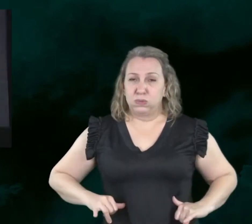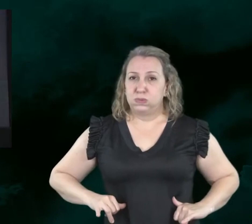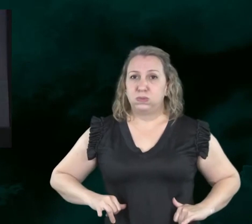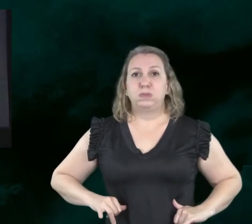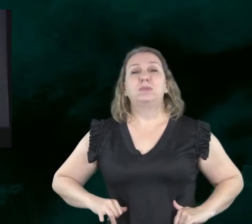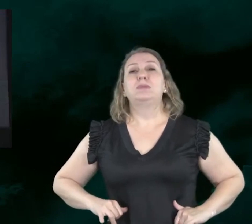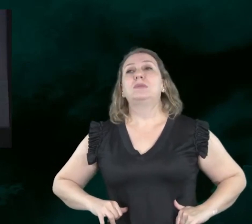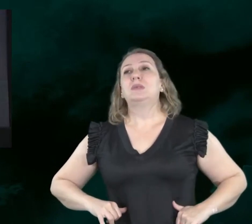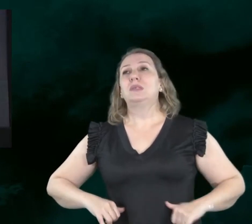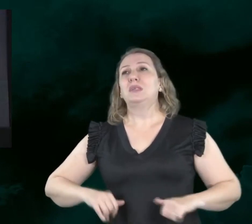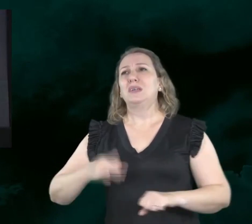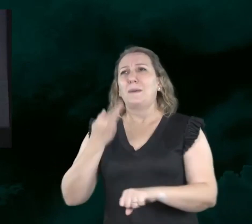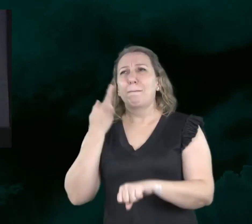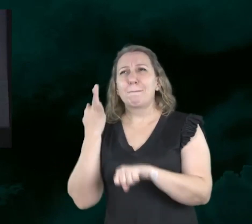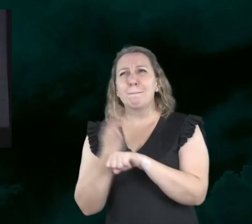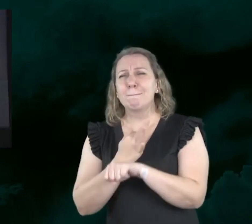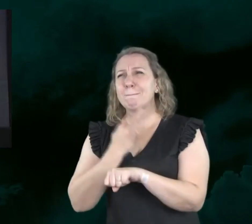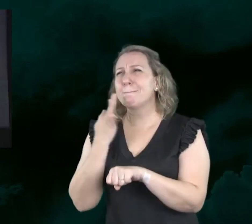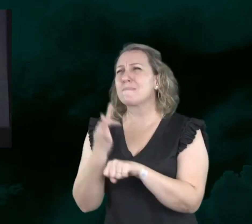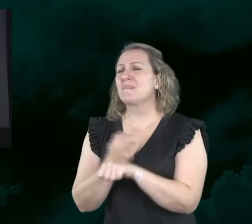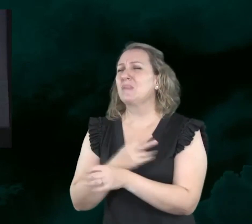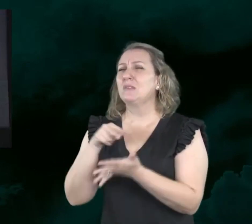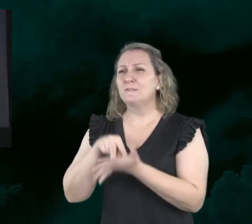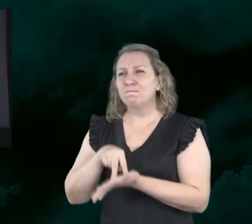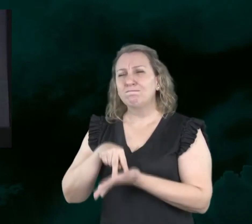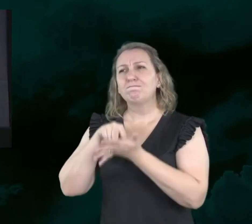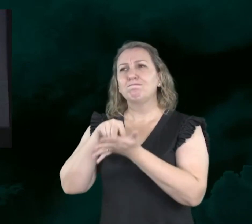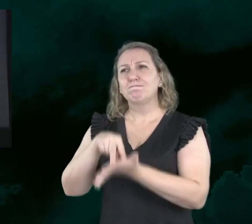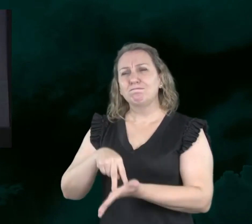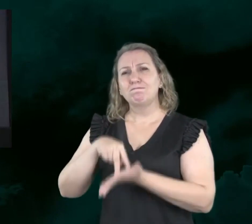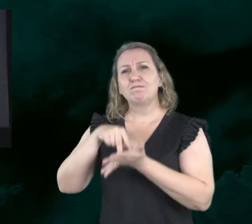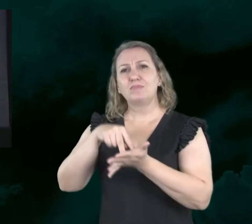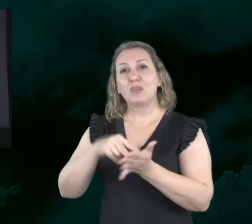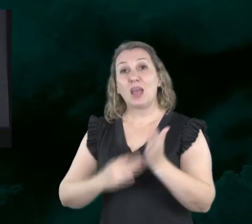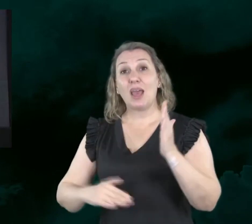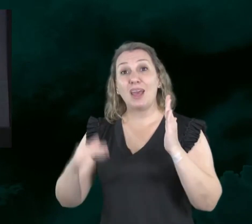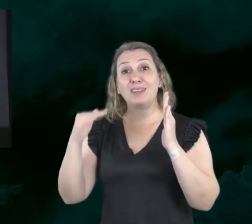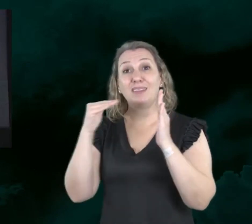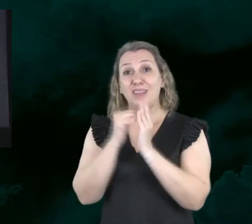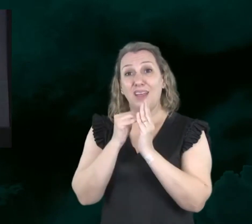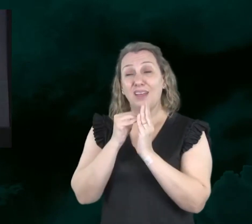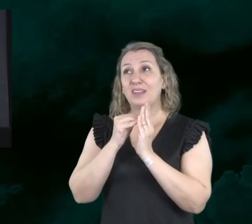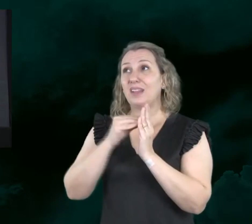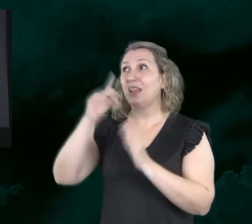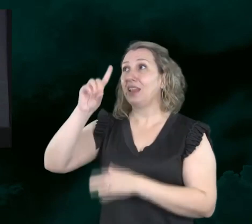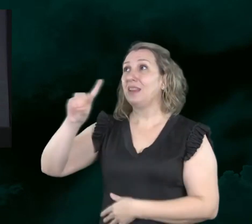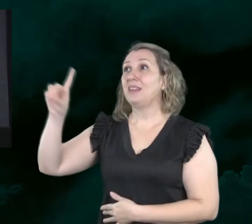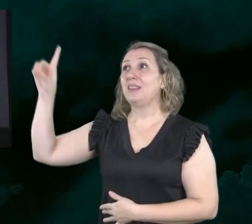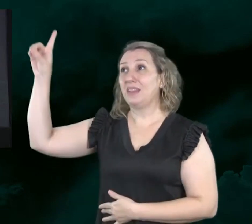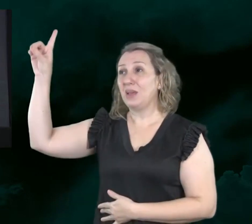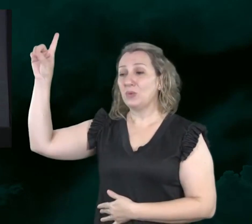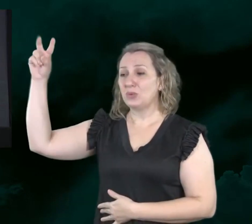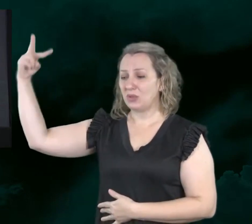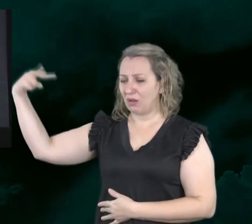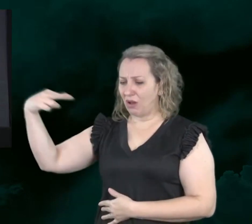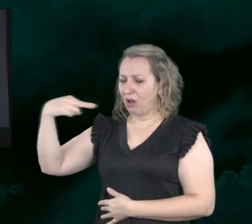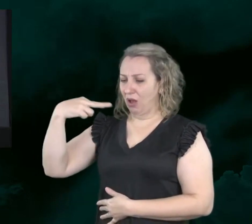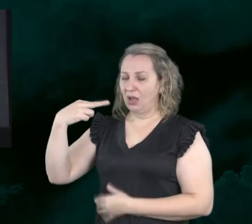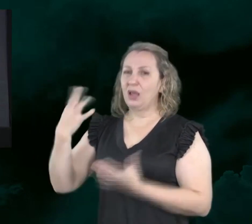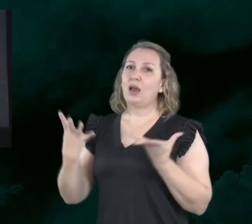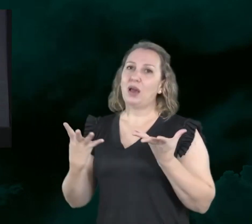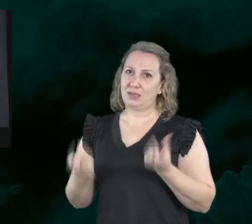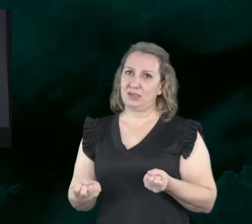por provação e aprovação. Você precisa de aprovação. E no fim você vai chegar à